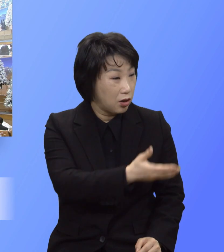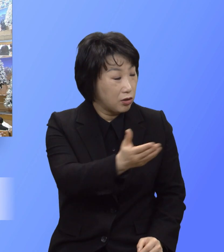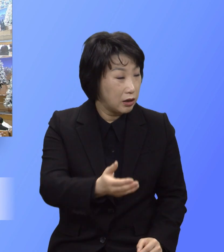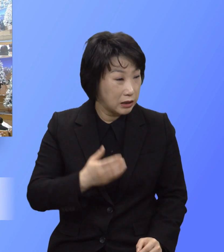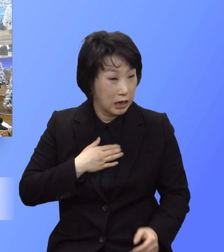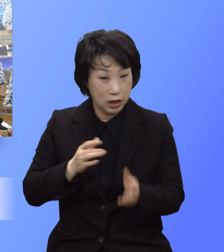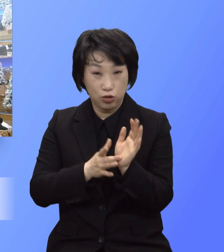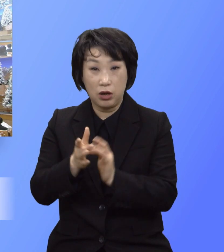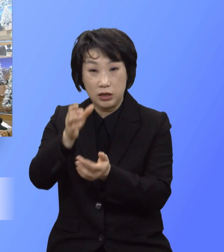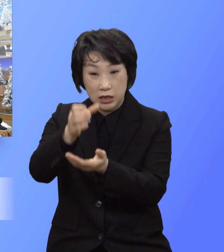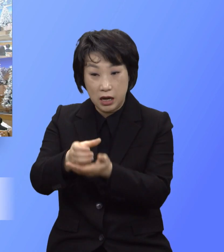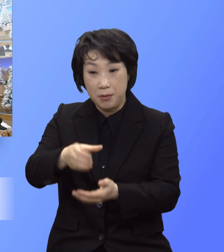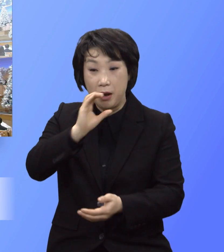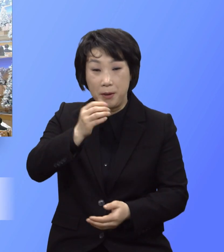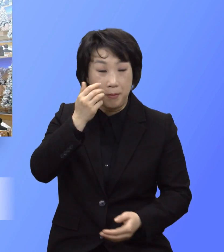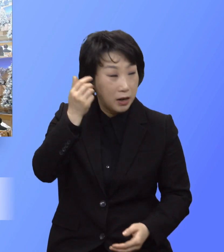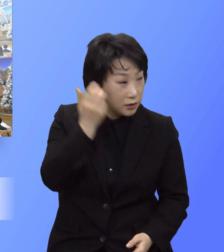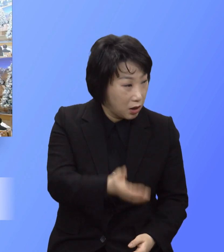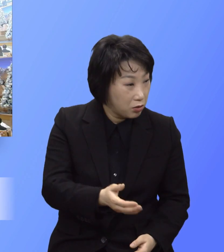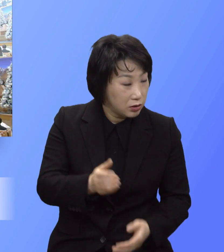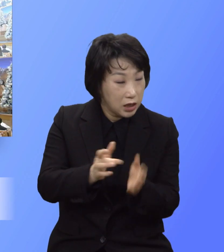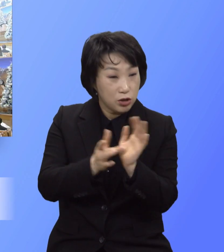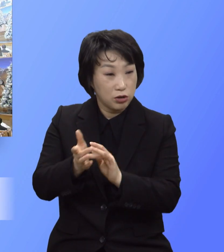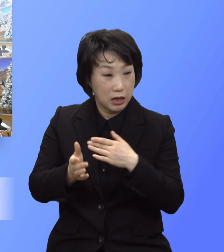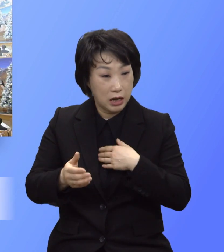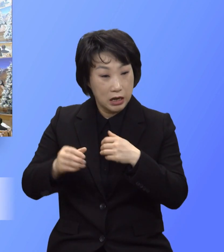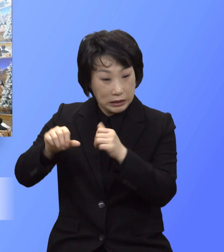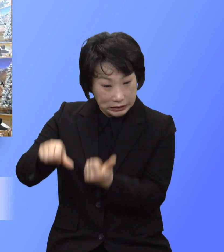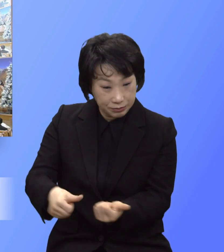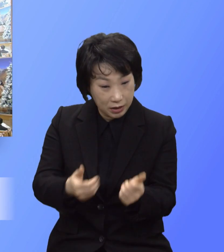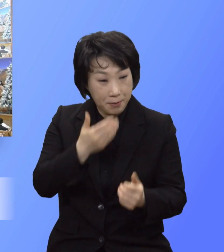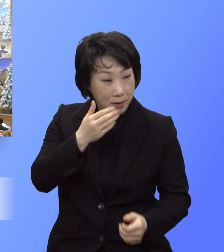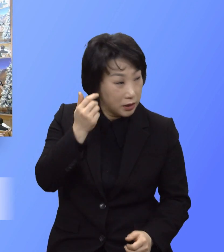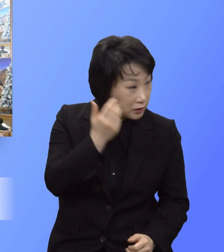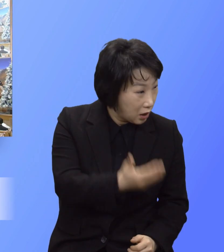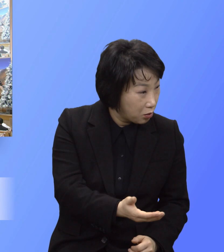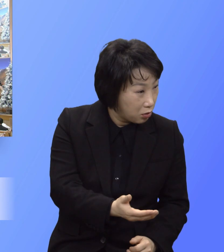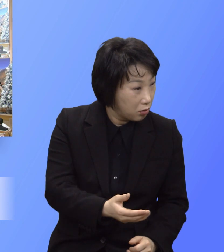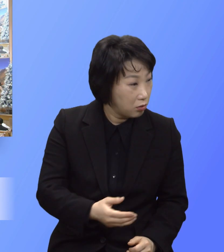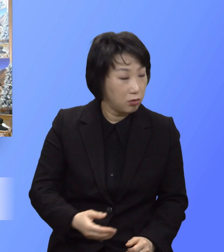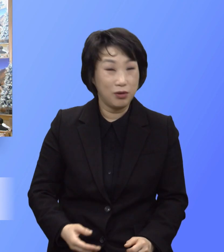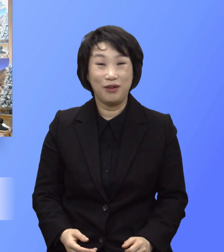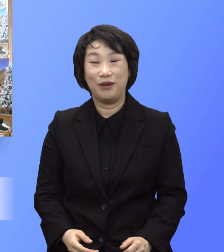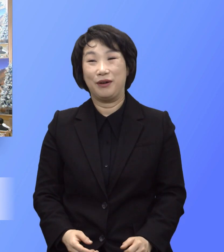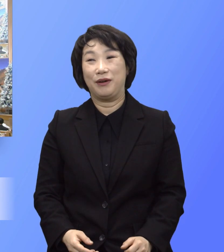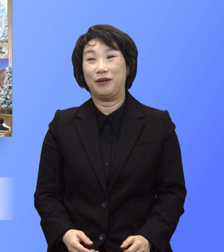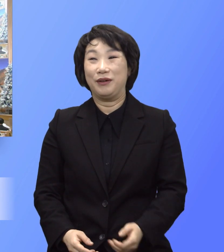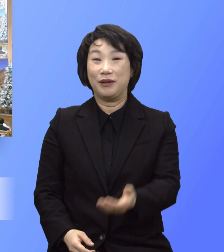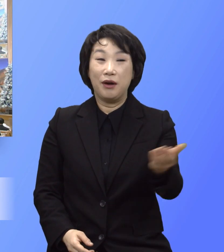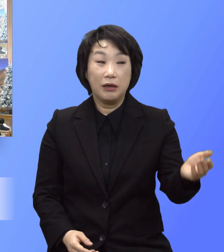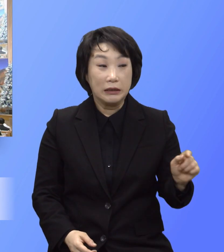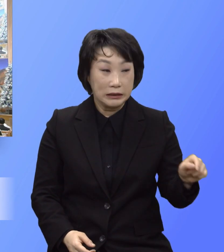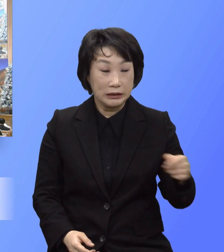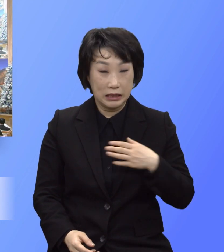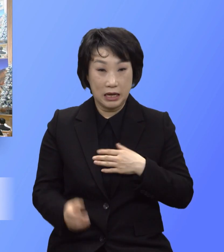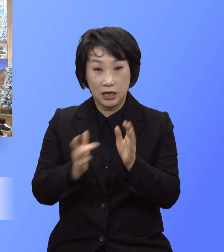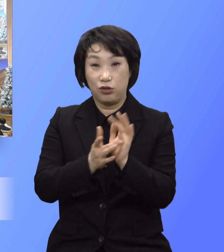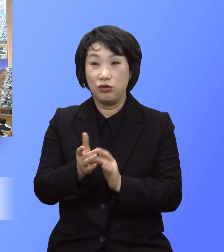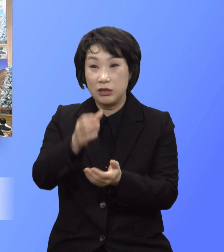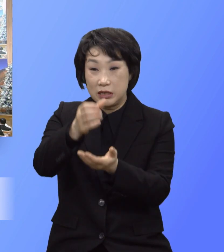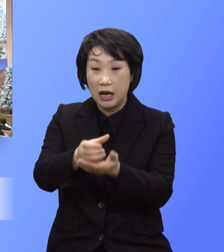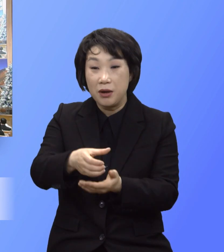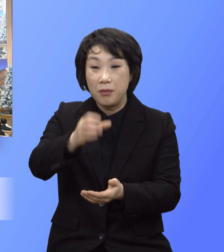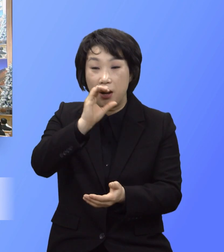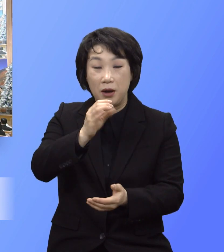나의 마시는 잔을 마시며 나의 받는 침례를 받을 수 있느냐. 자, 너희가 나의 마시는 잔을 마시겠느냐.